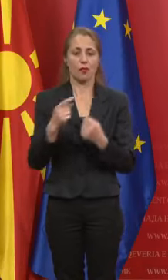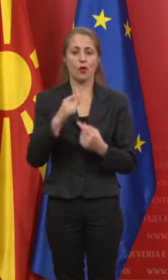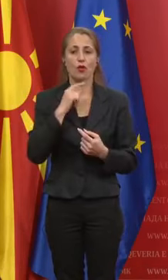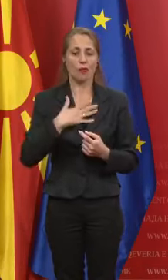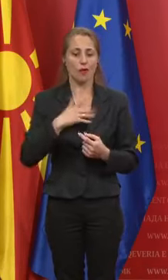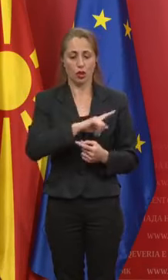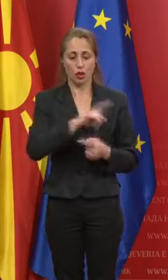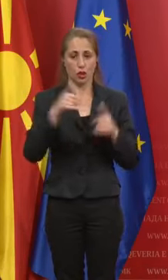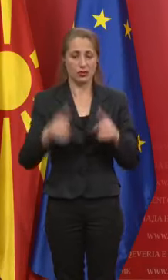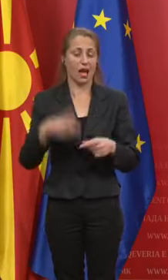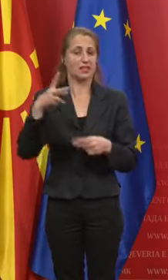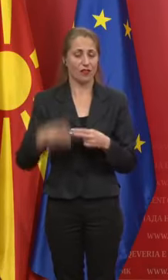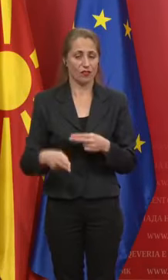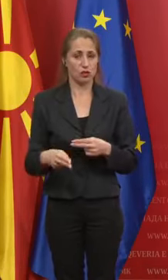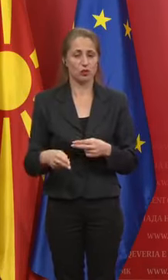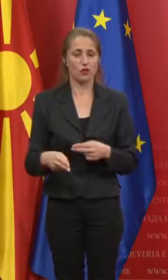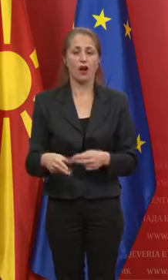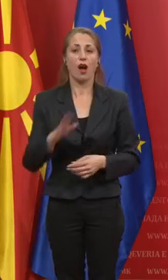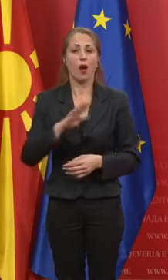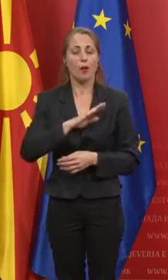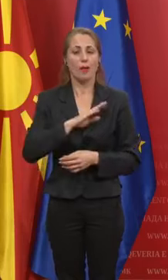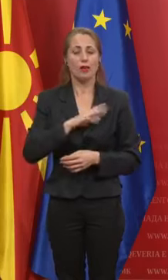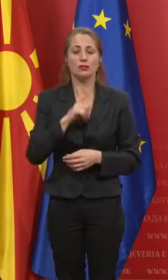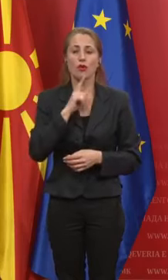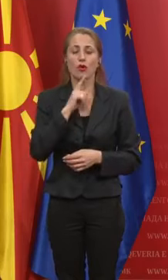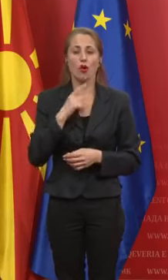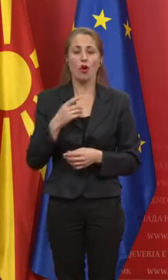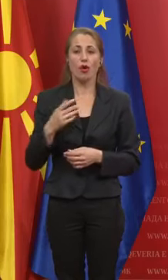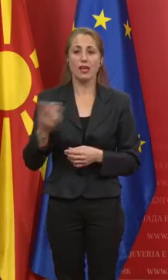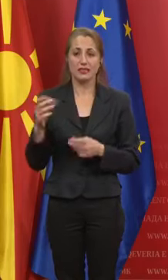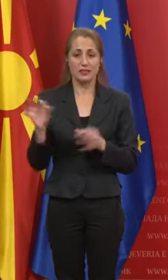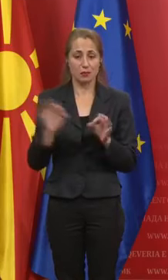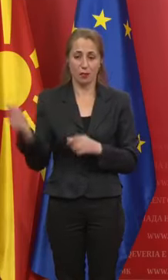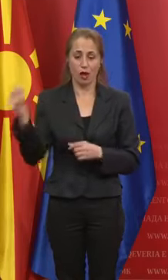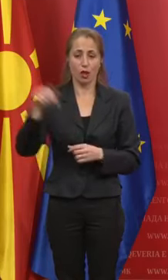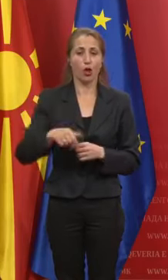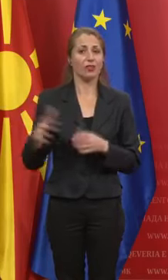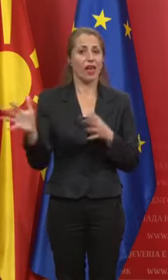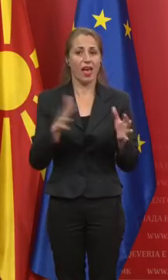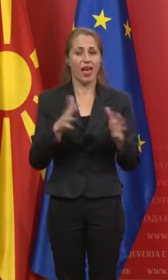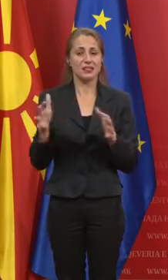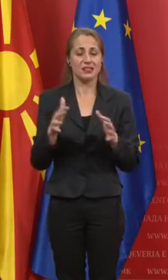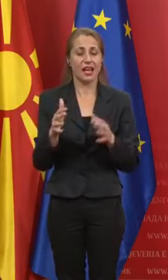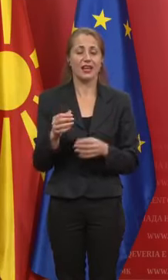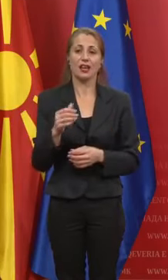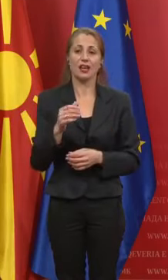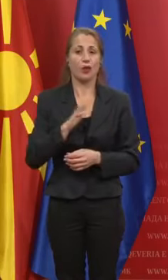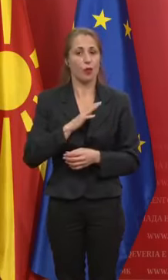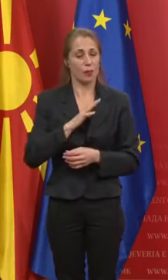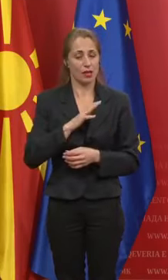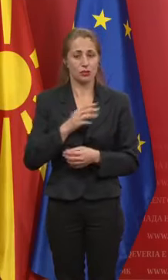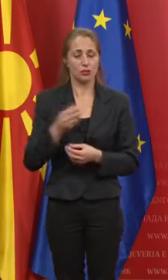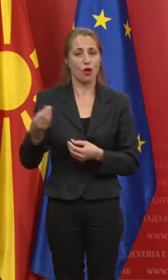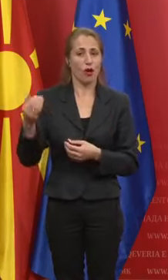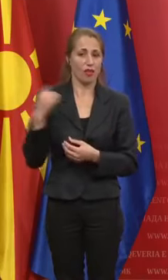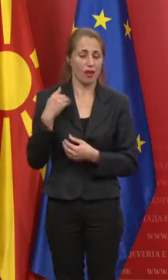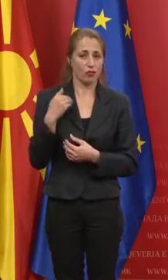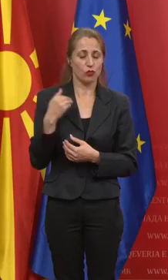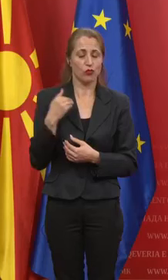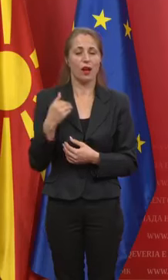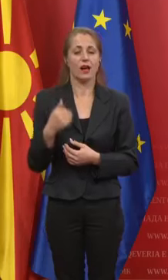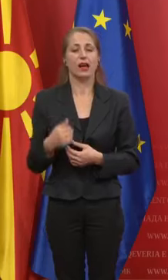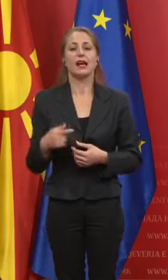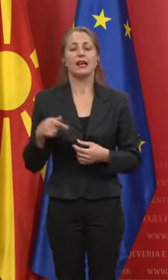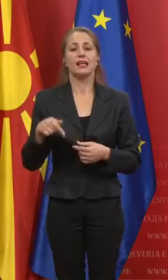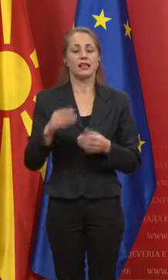имавме полека завршува. Ризикот кој го носи есента е сериозен аларм, дека мора и натаму да делуваме за